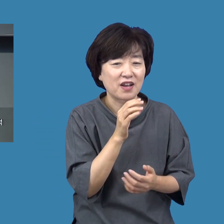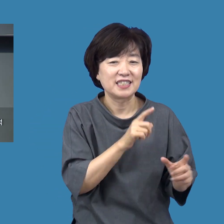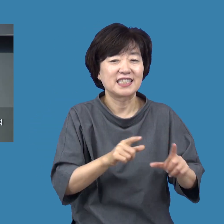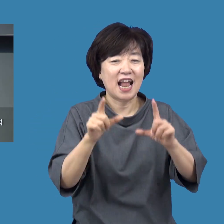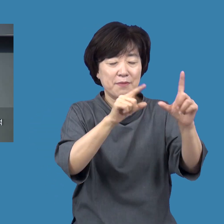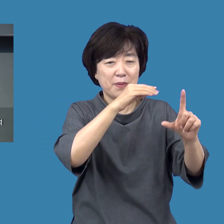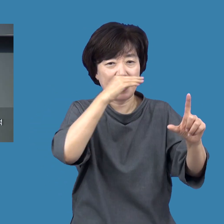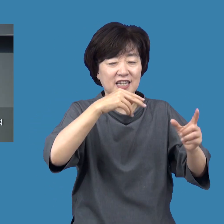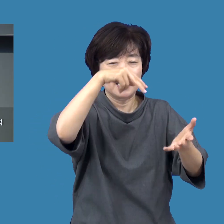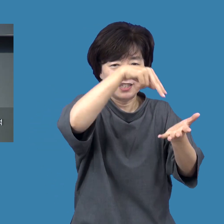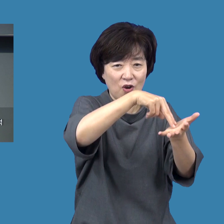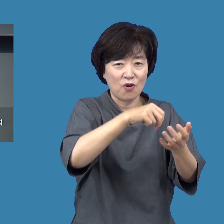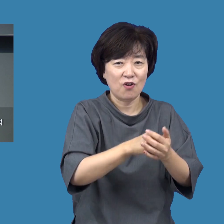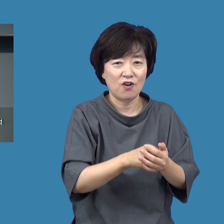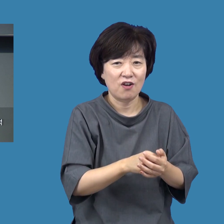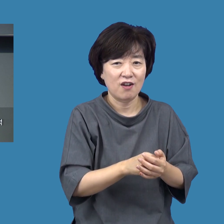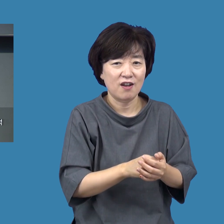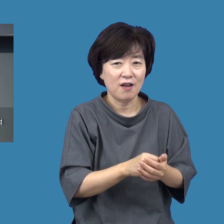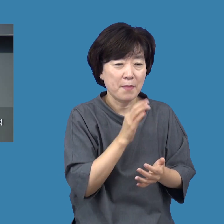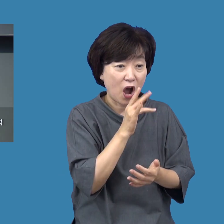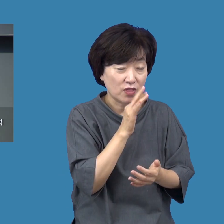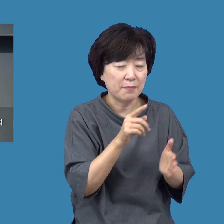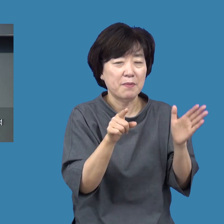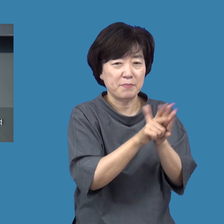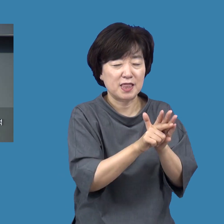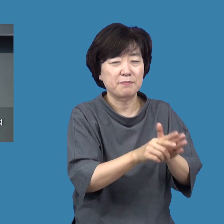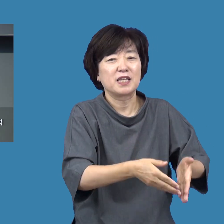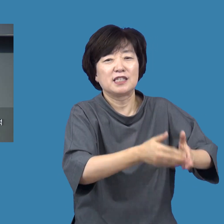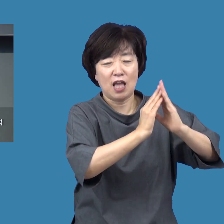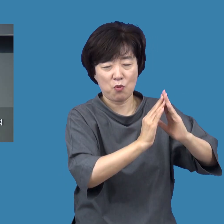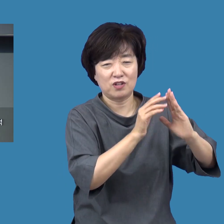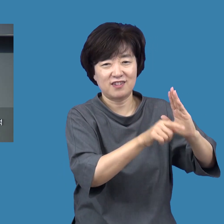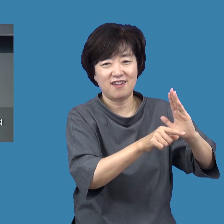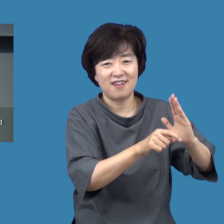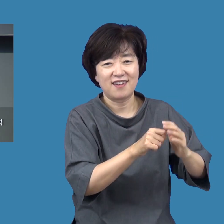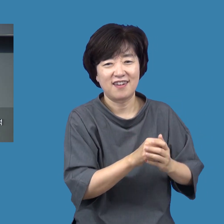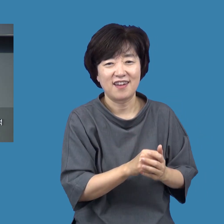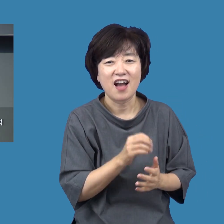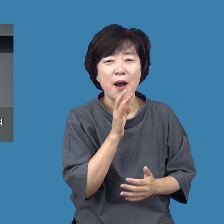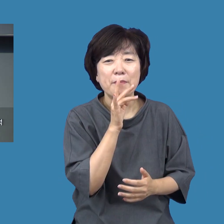방언을 하면 믿음이 세워지는 거예요. 이게 방언의 그